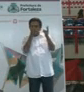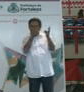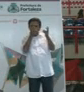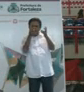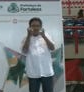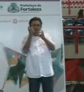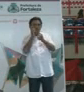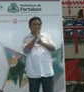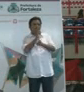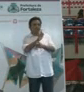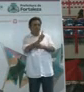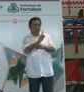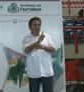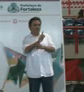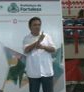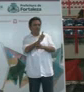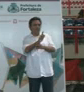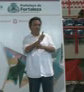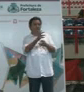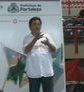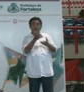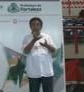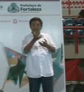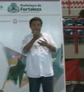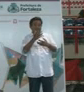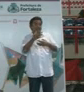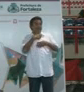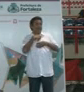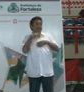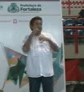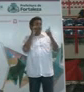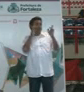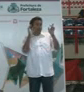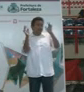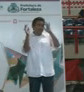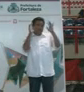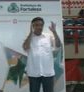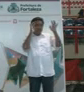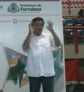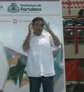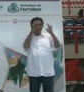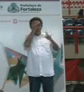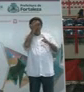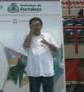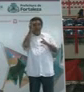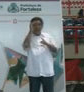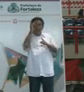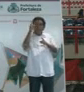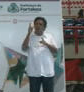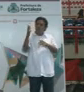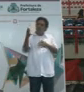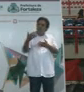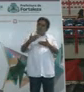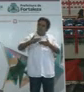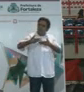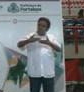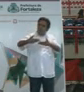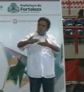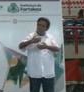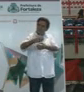seu sucesso. E sintam nesse pensamento aquelas pessoas acolhendo